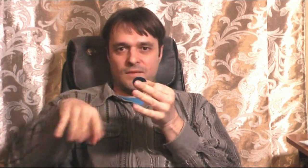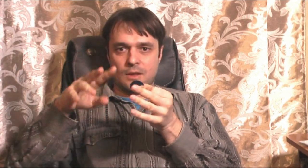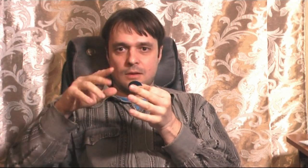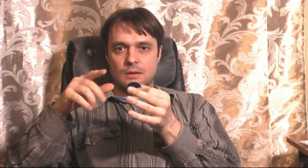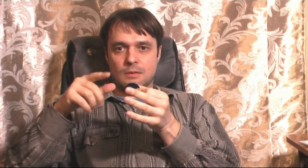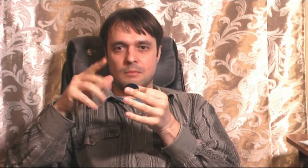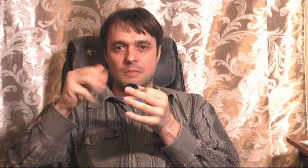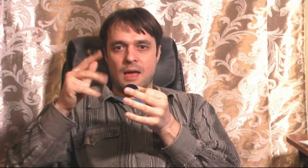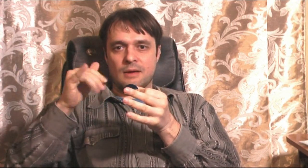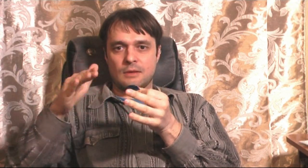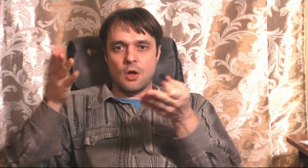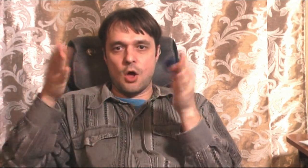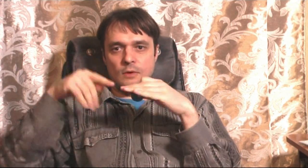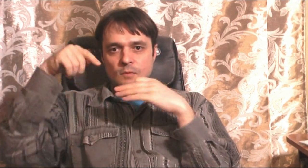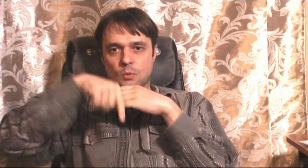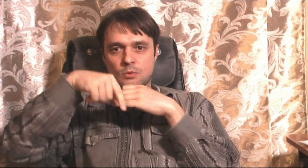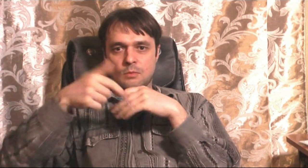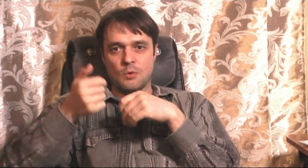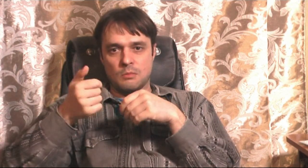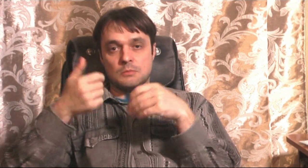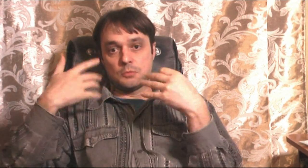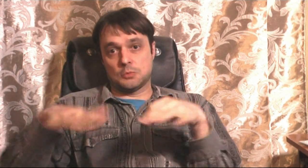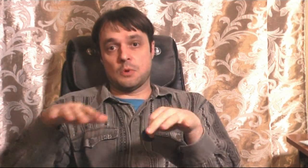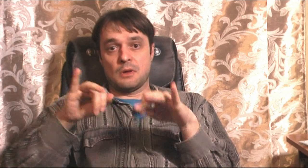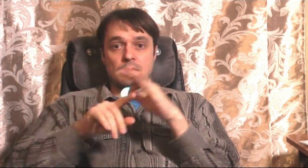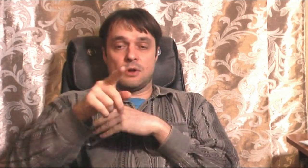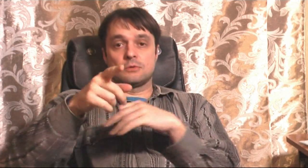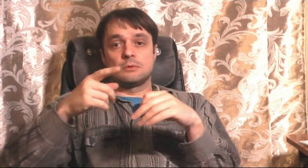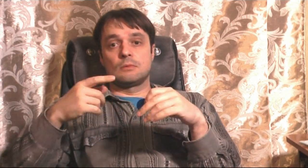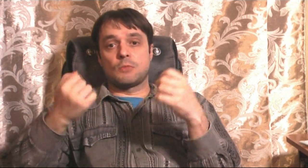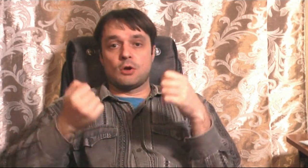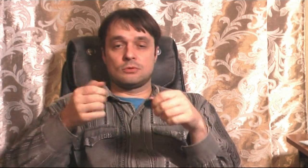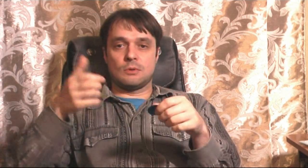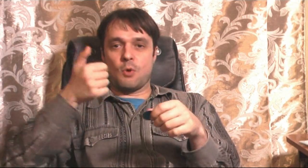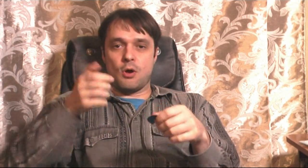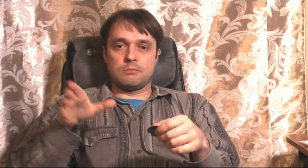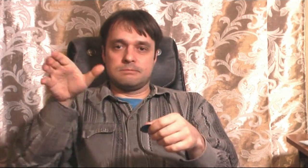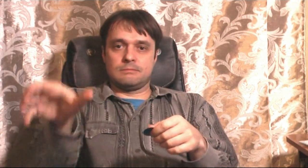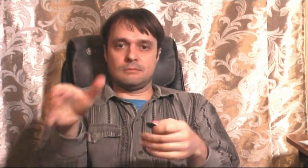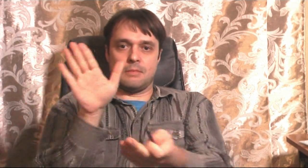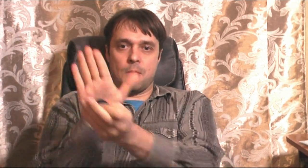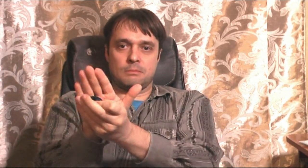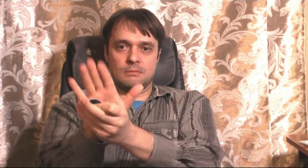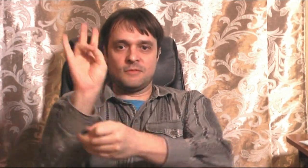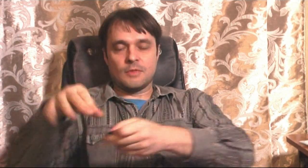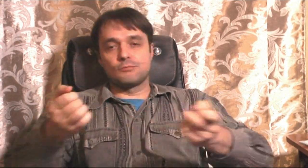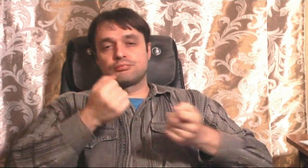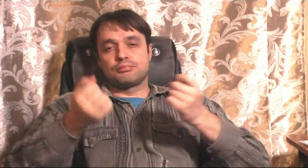как она выступала на североамериканских стартах. Она обходила там Эшли Колдуэлл и Винтер Венецкий,